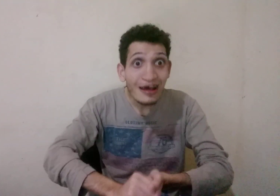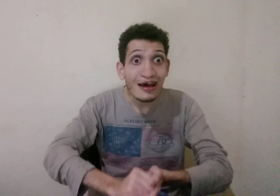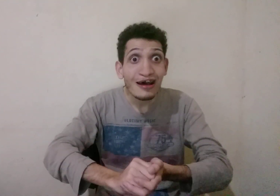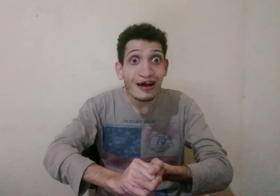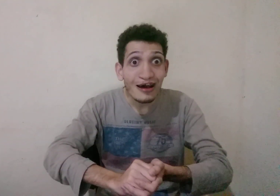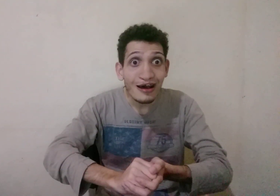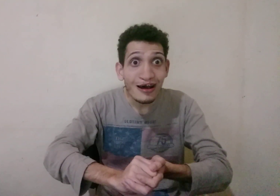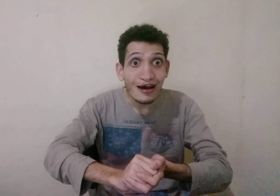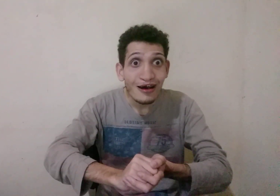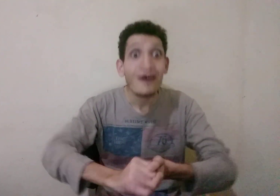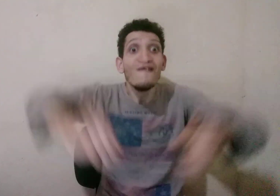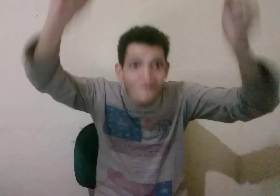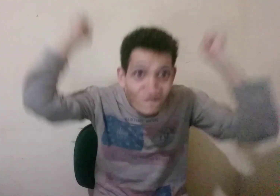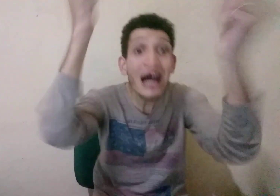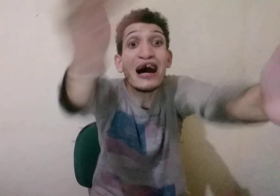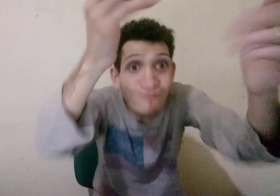Lama,